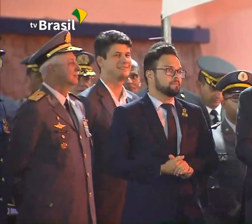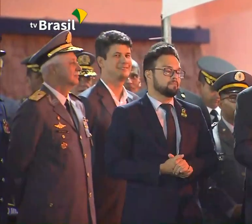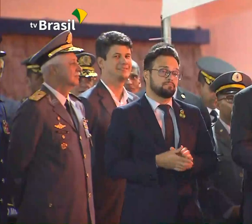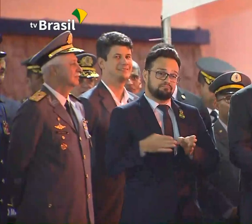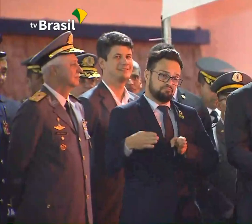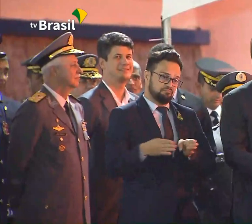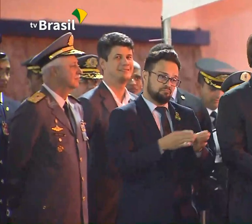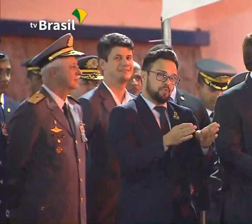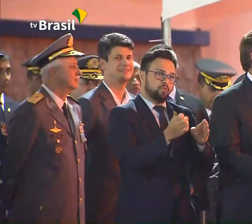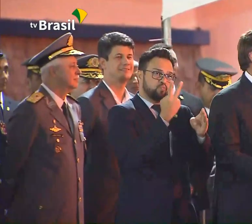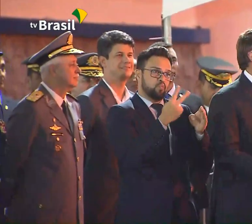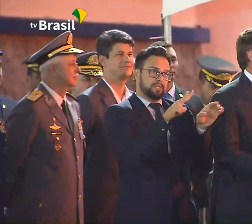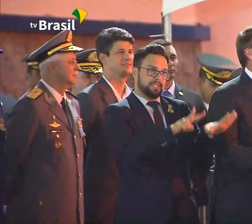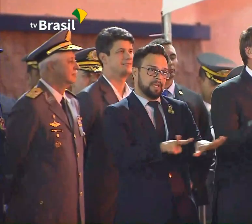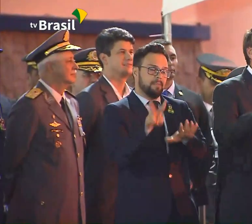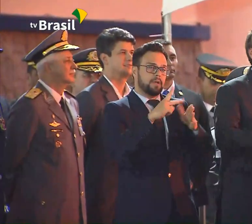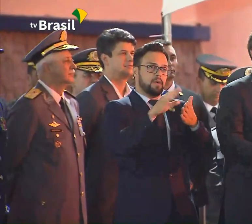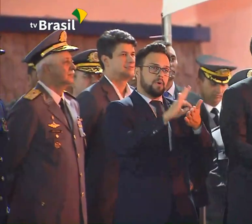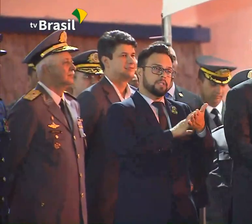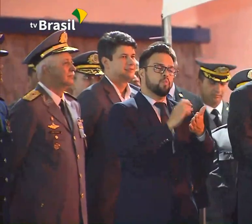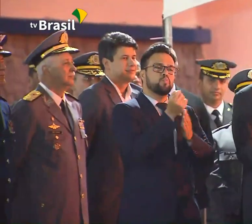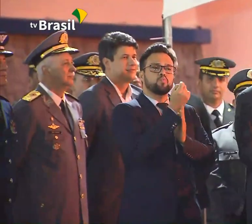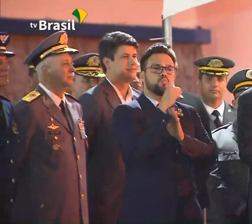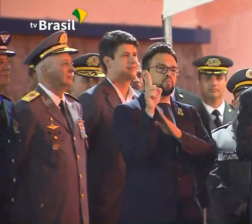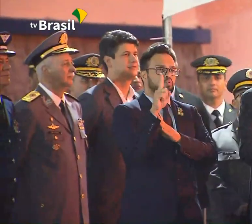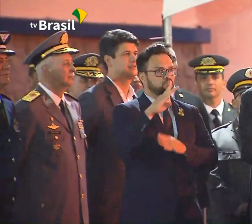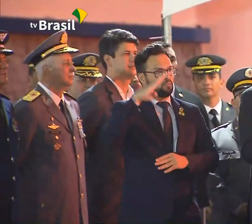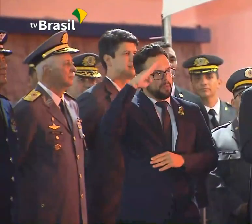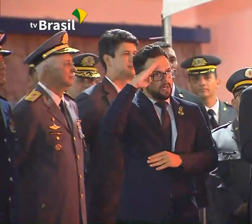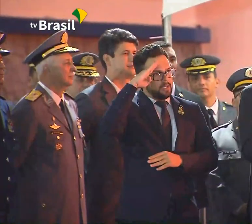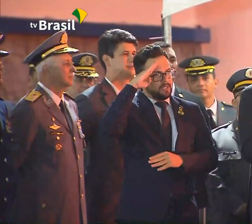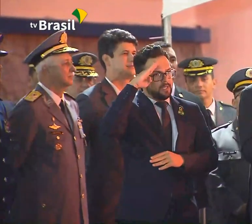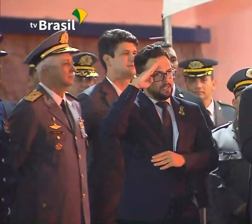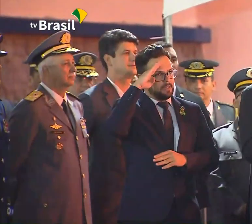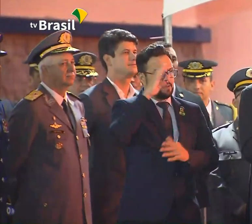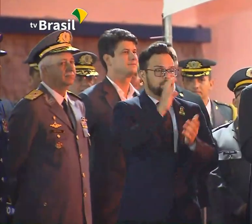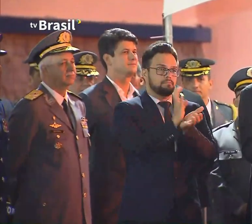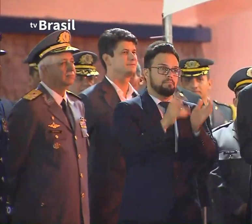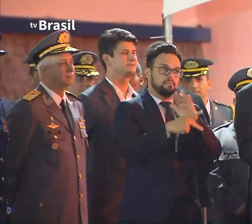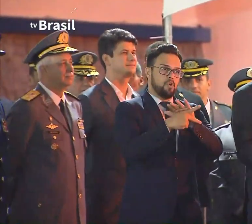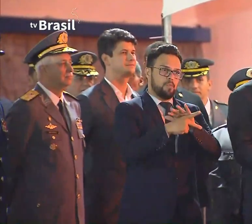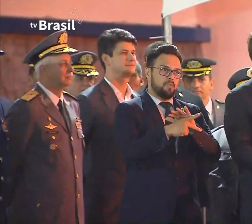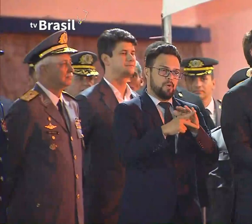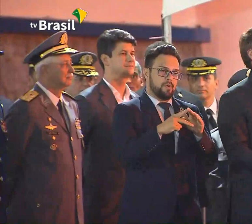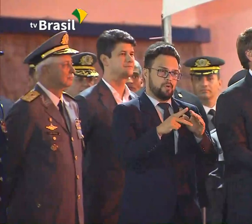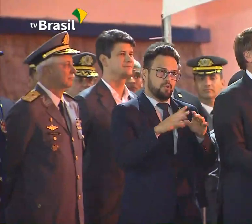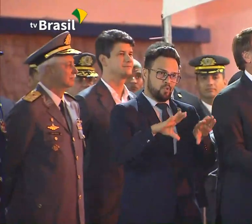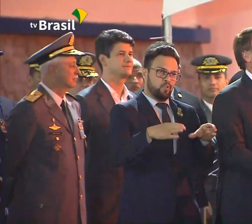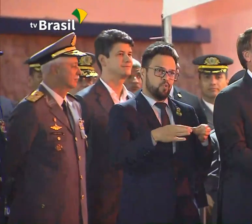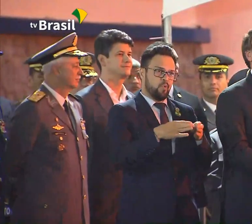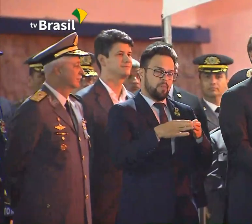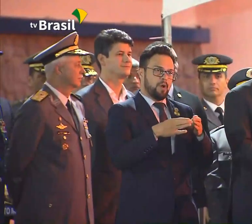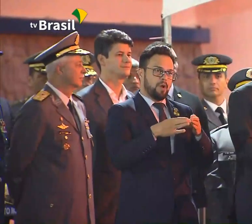eu assinasse a transferência para a reserva do último militar da ativa da minha turma. O tempo passa.